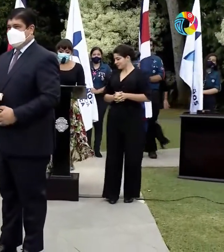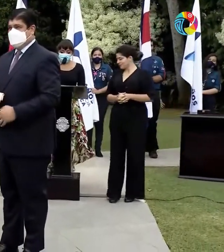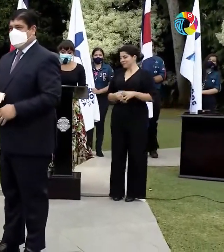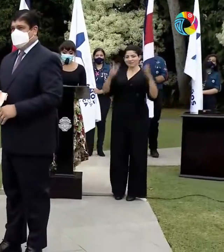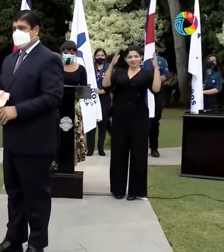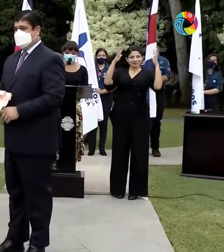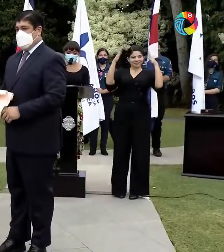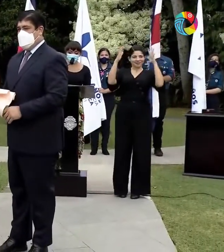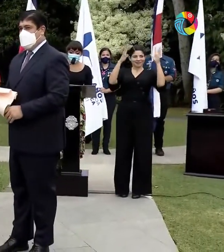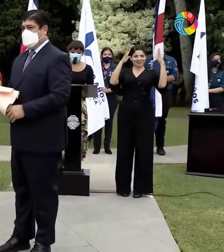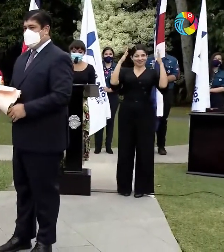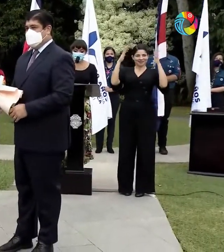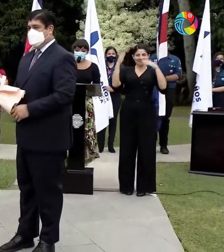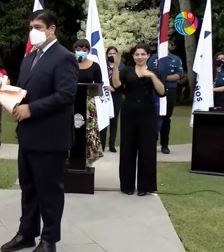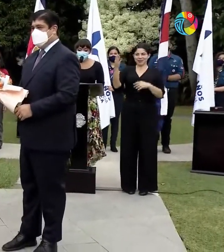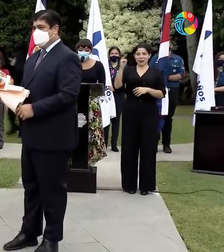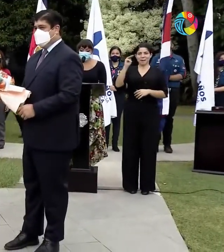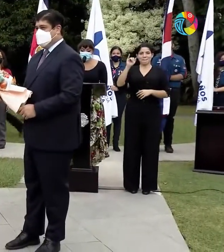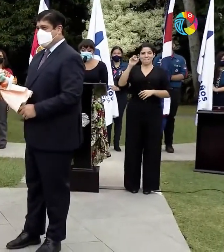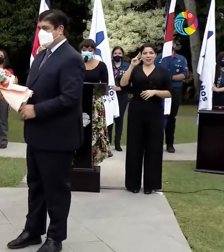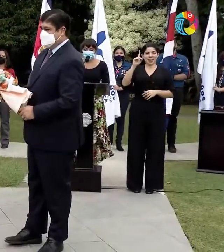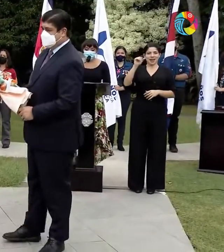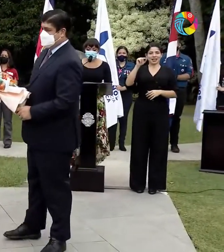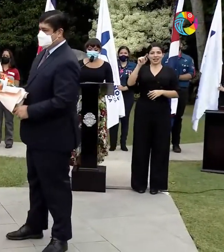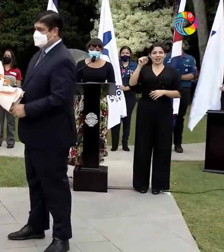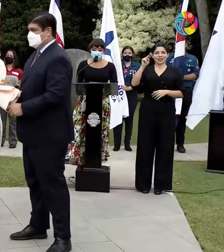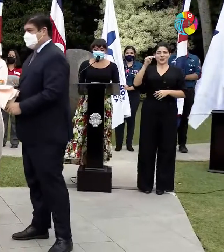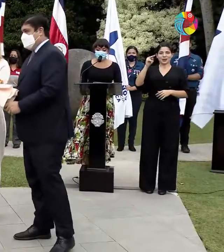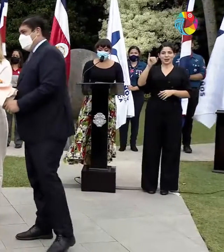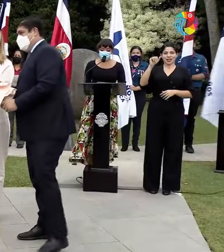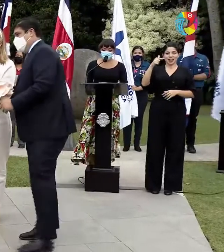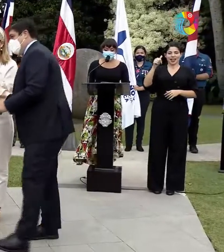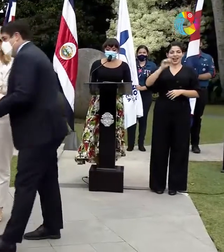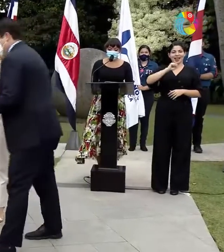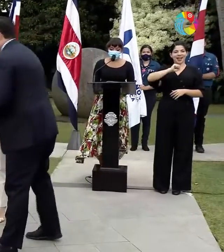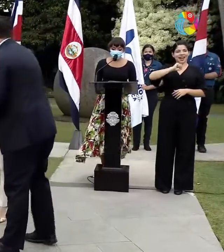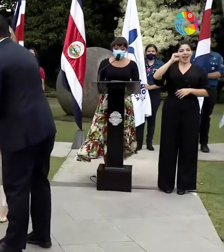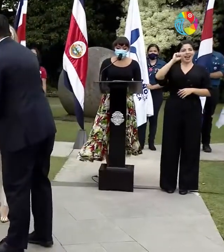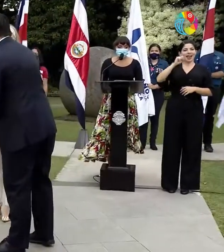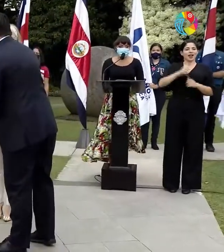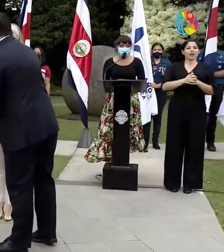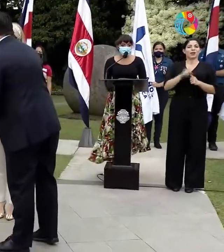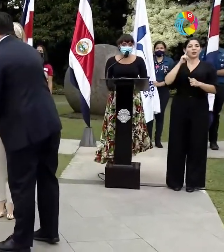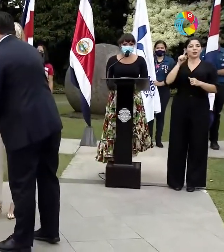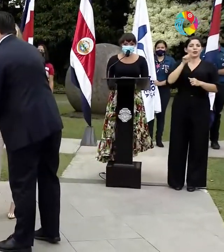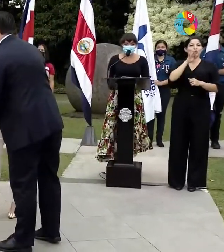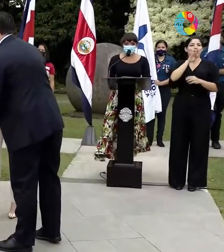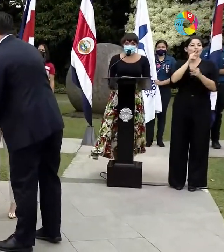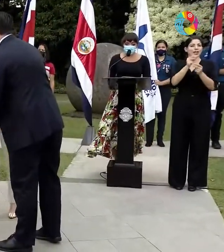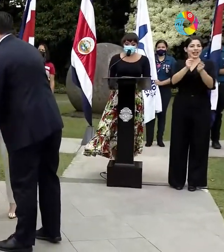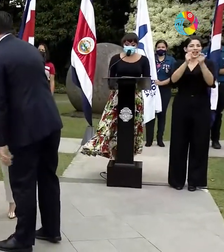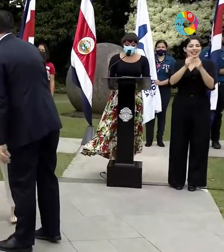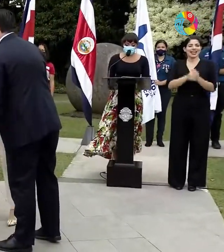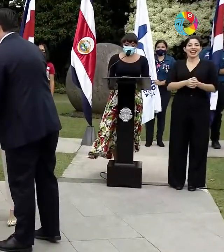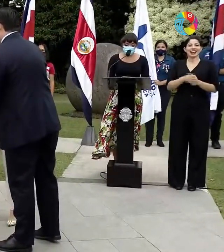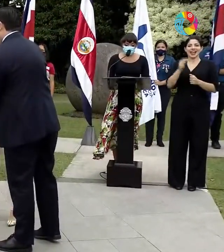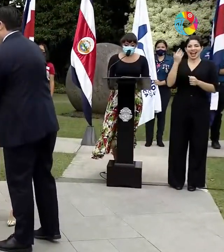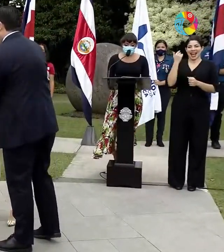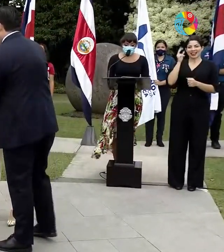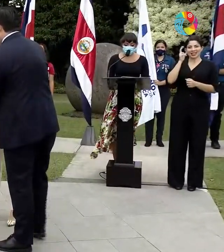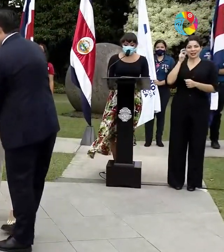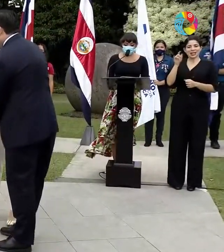Un fuerte aplauso entonces para Miranda Zúñiga, que fuera la ganadora de la categoría Juvenil A con su retahíla que acabamos de escuchar. Y un